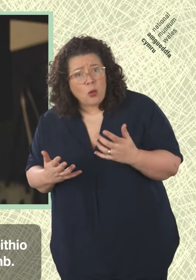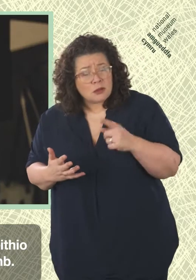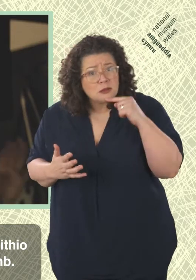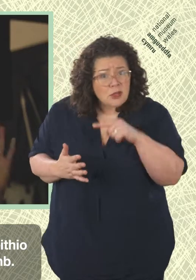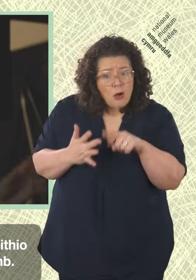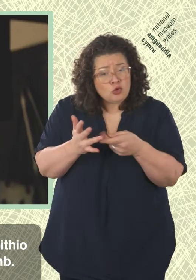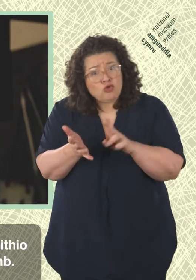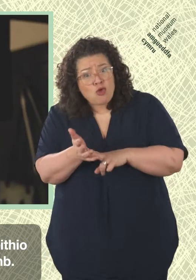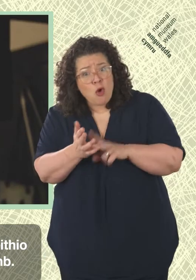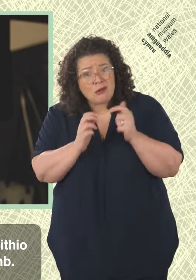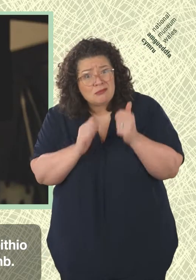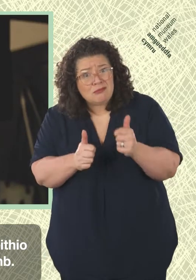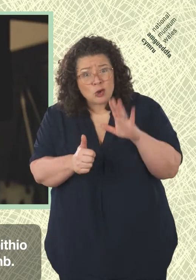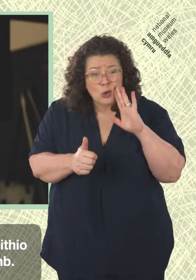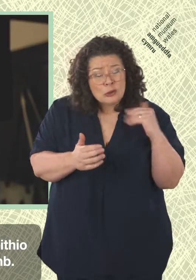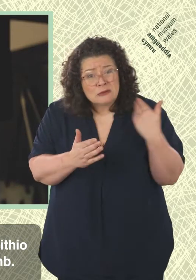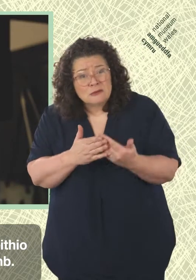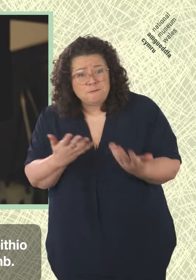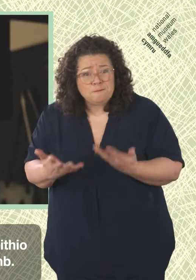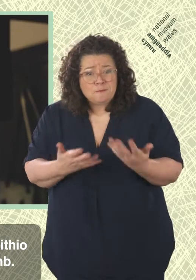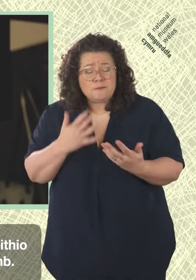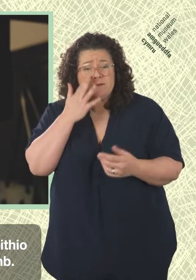ac wy'n dwlu ar gweithio na post ar lam.